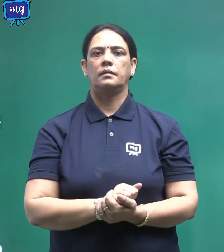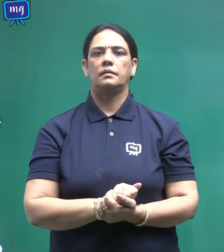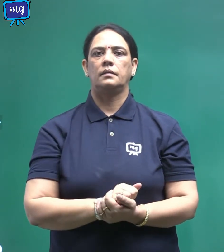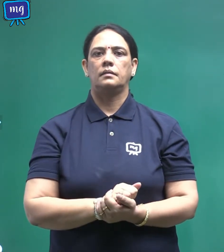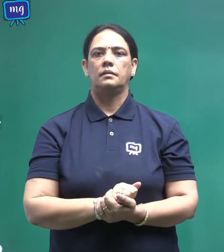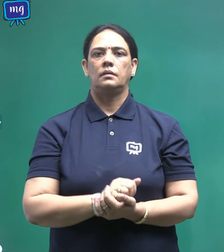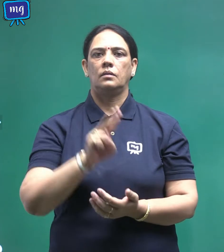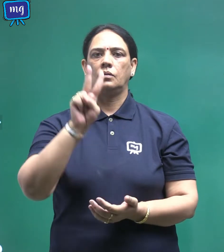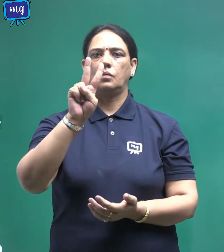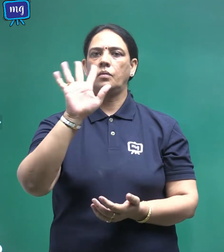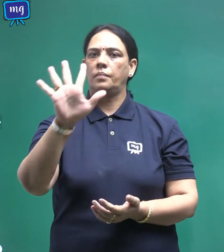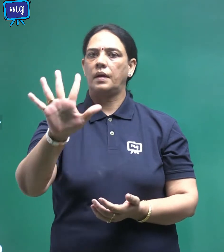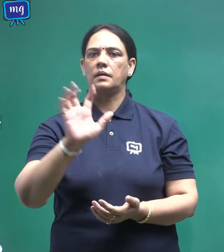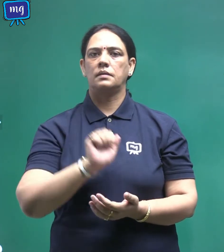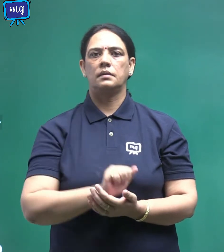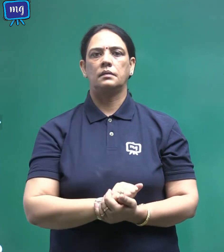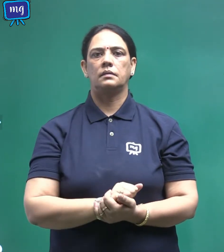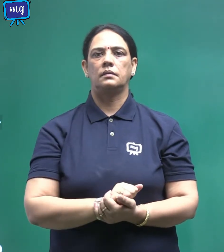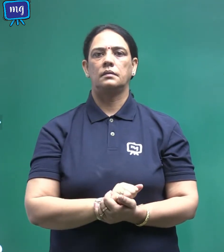5/25